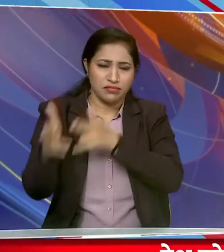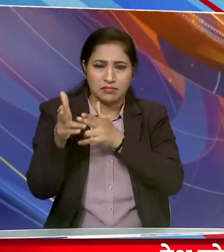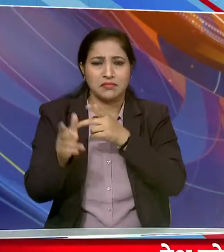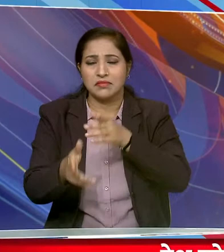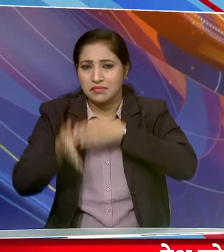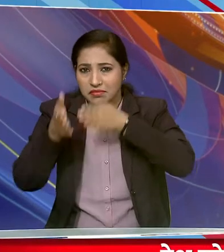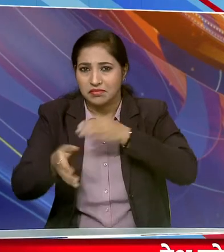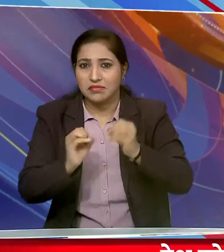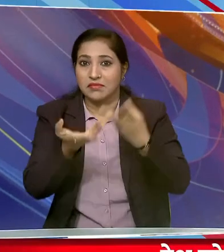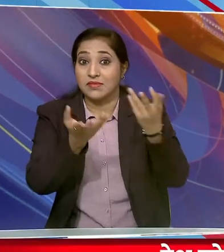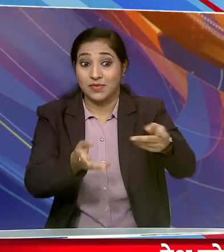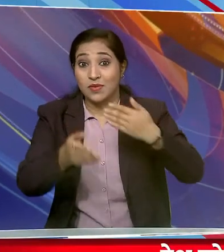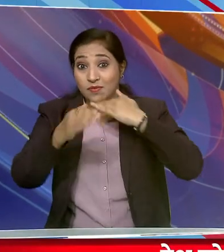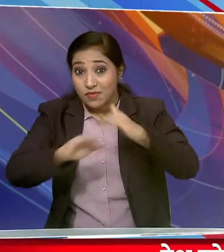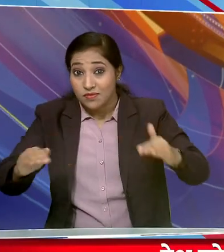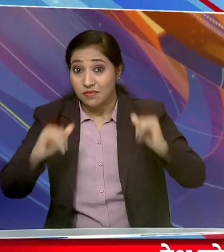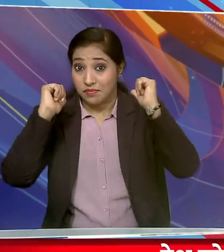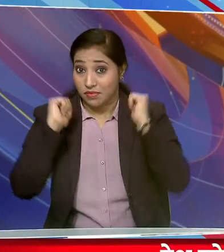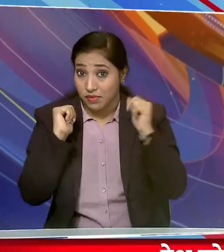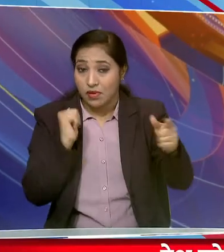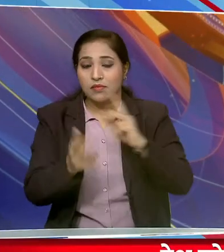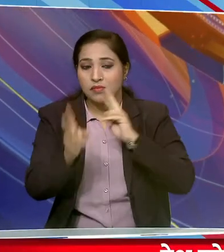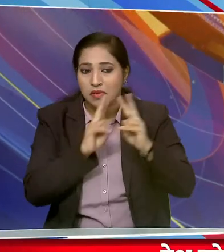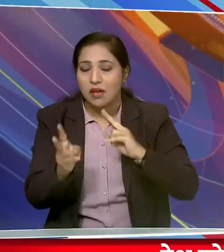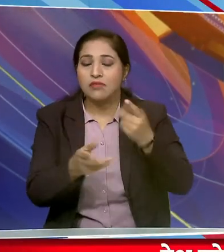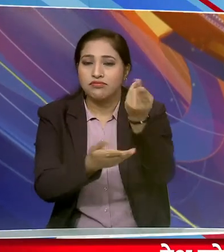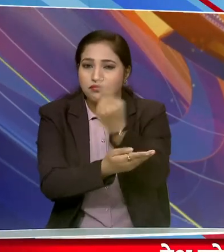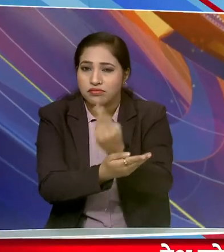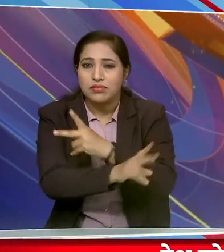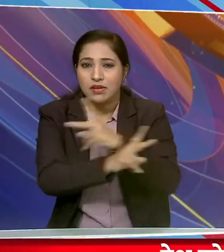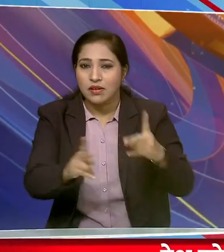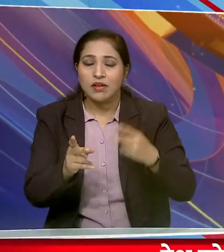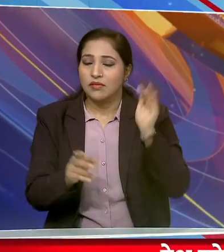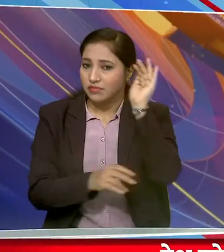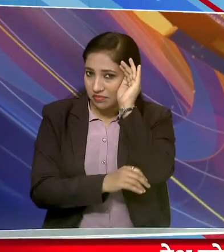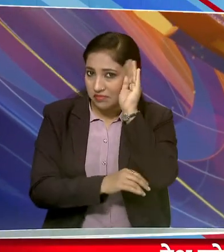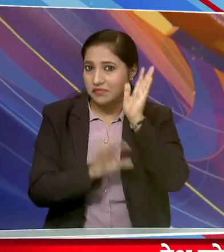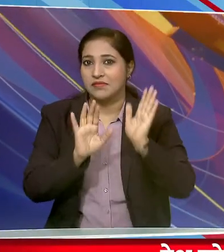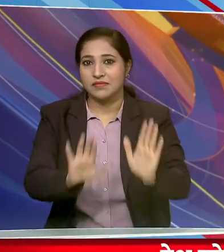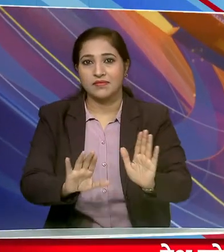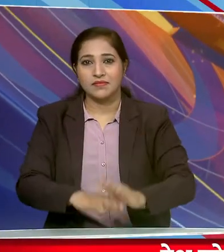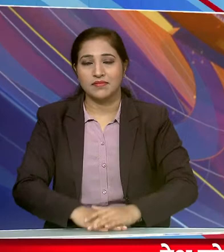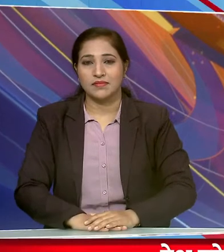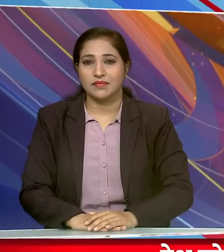सवार बच्चों से पीएम ने की बातचीत, उनकी रचनाएं भी सुनी।